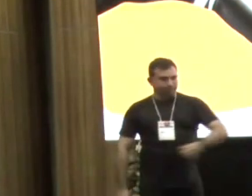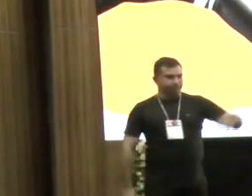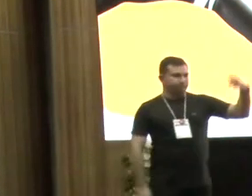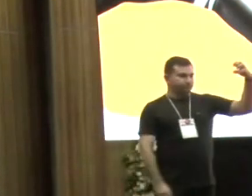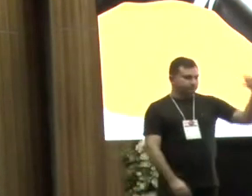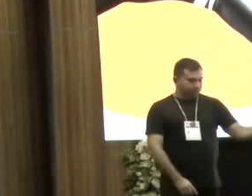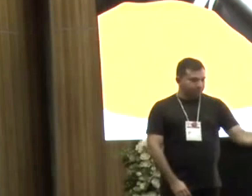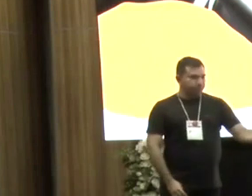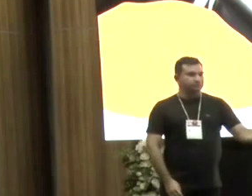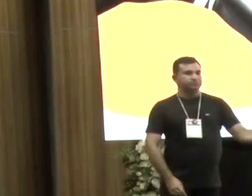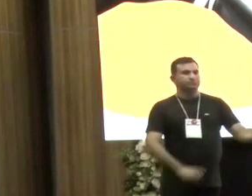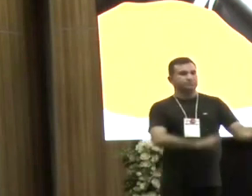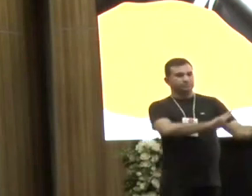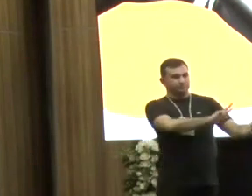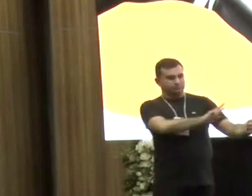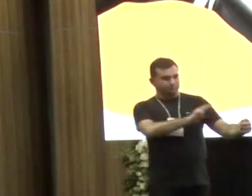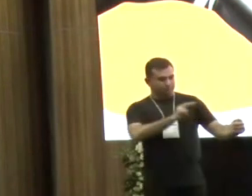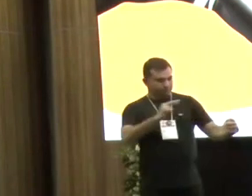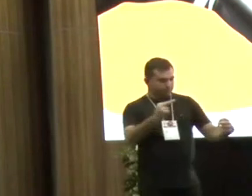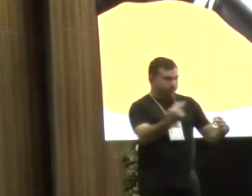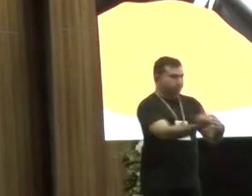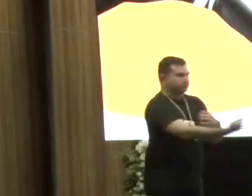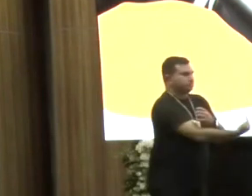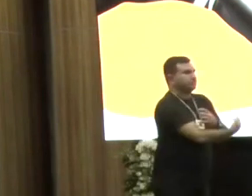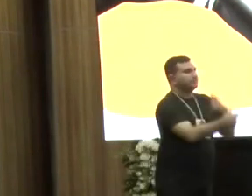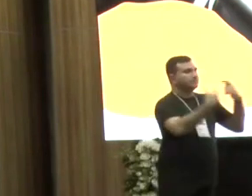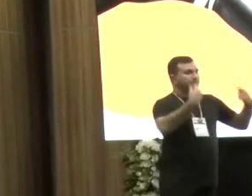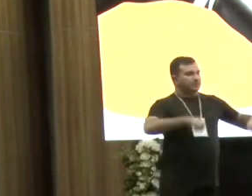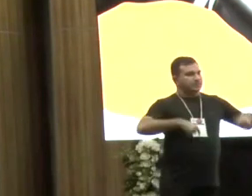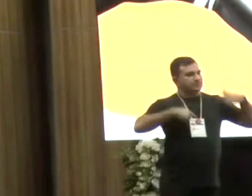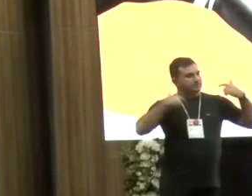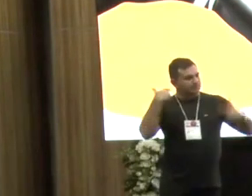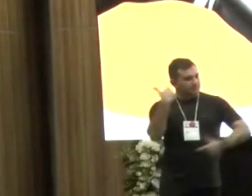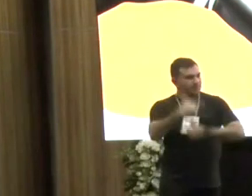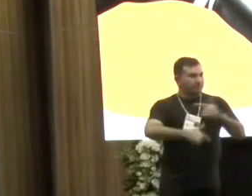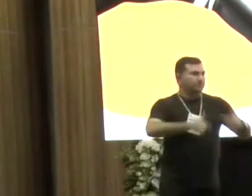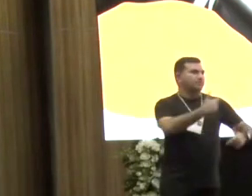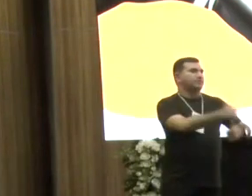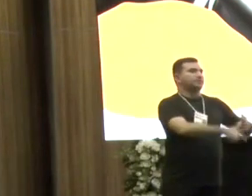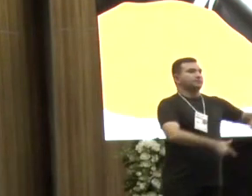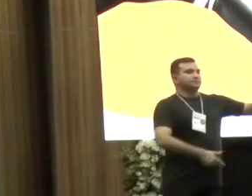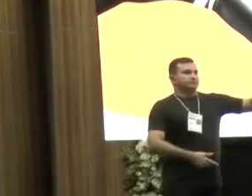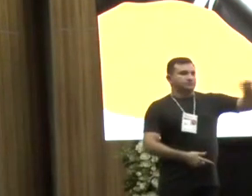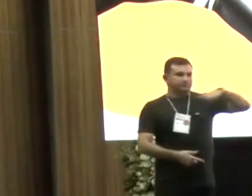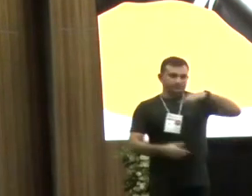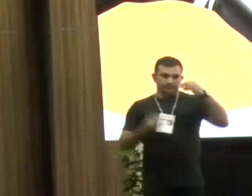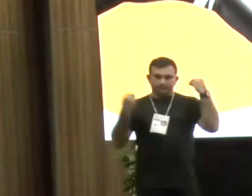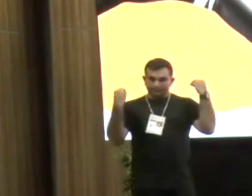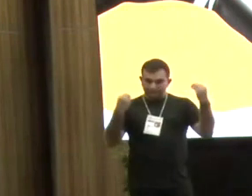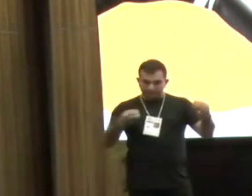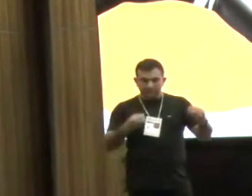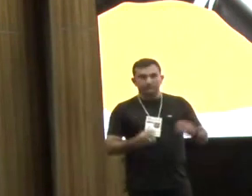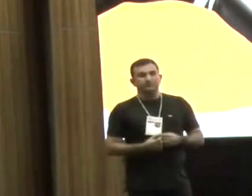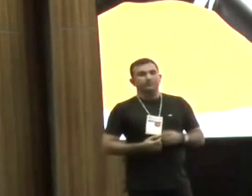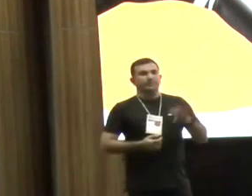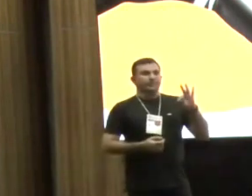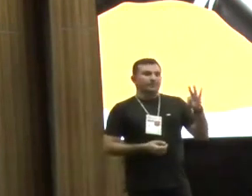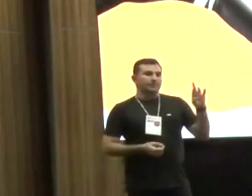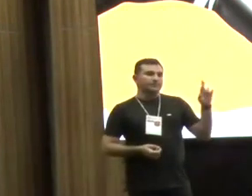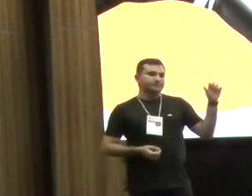hospedagem e levar para o meio da roda. E é preciso trabalhar o que está transdisciplinar.